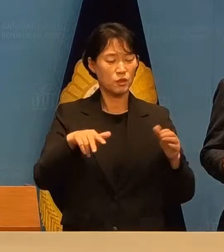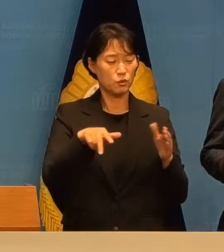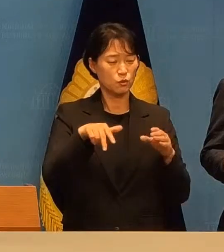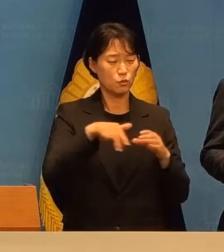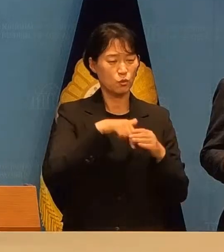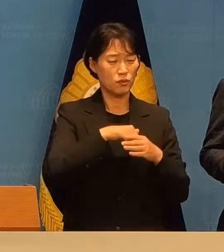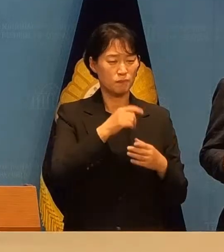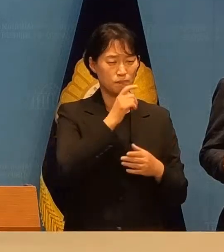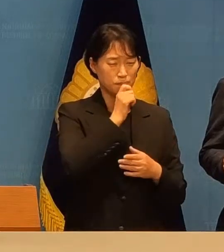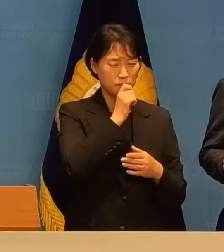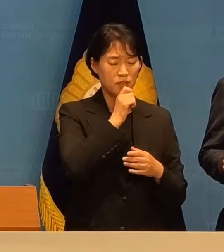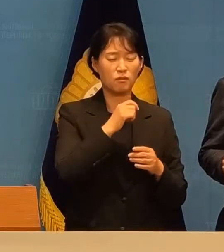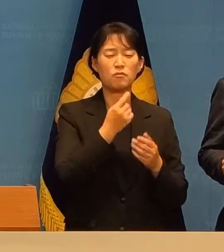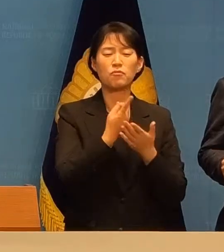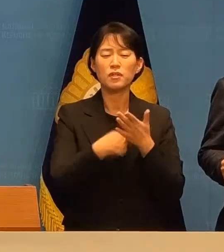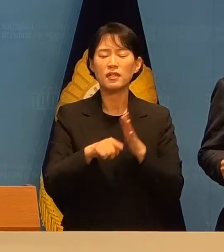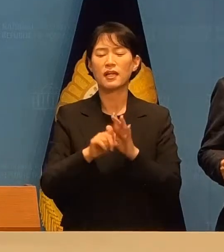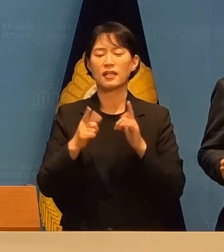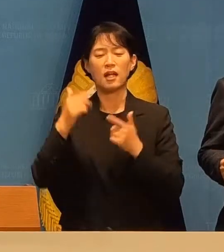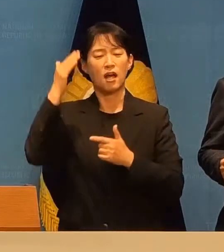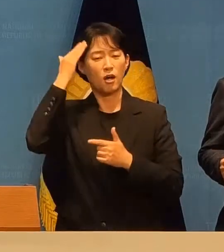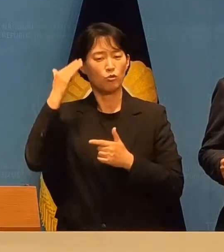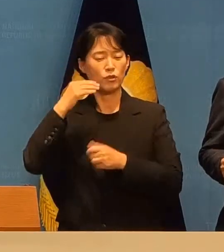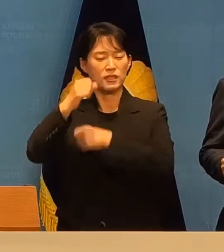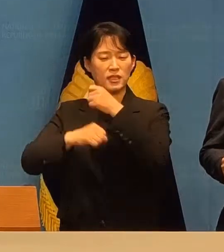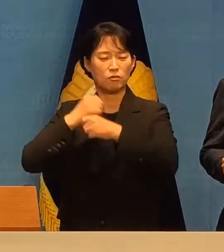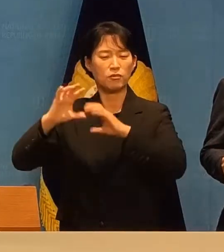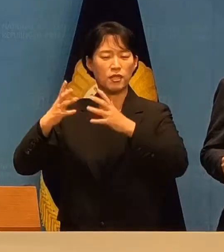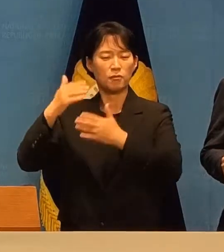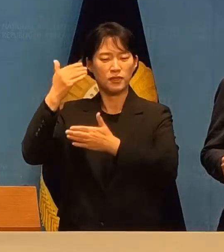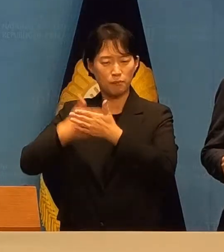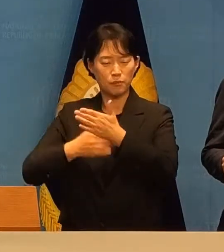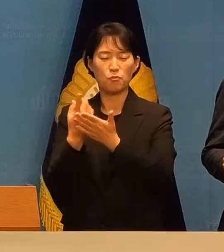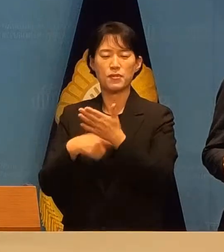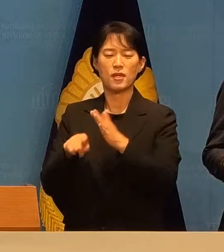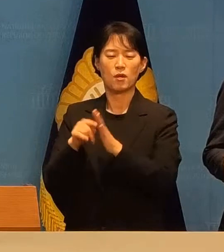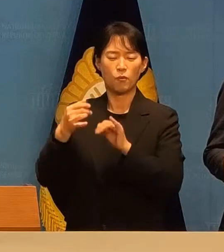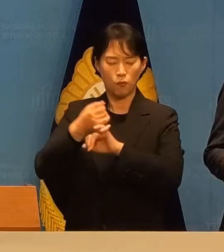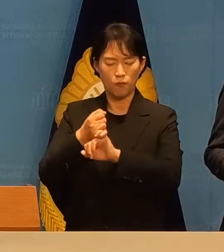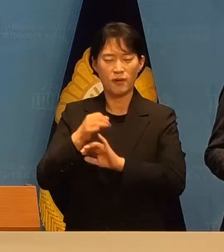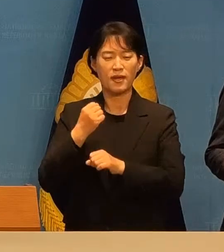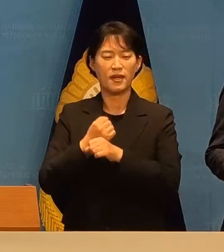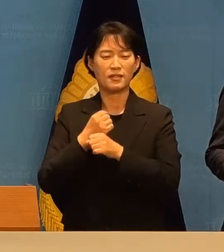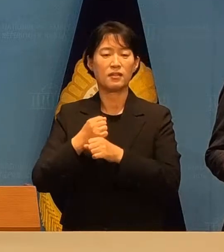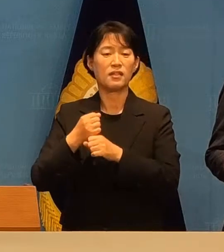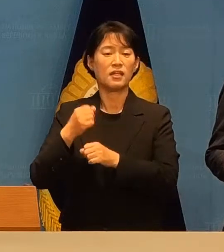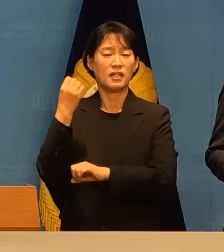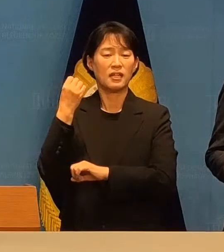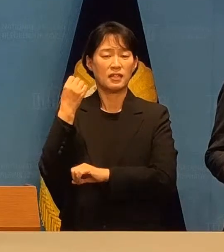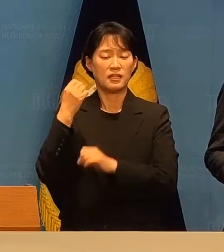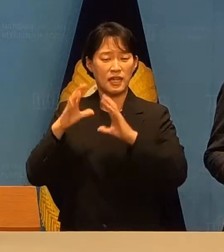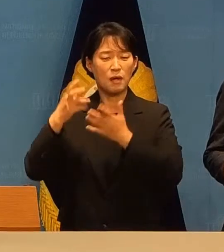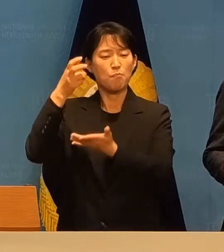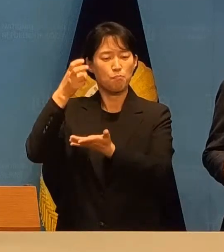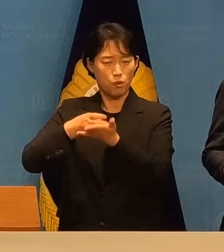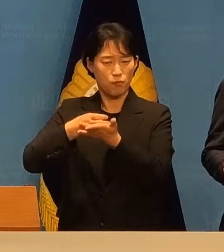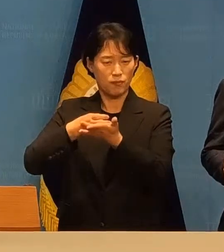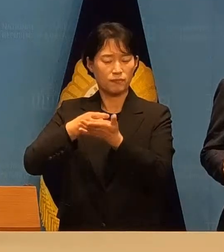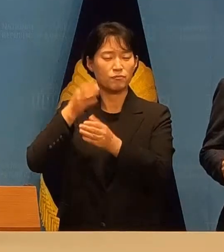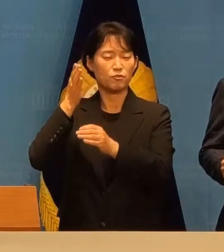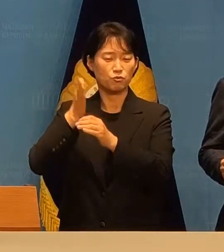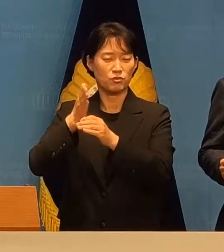아니라 대한민국이 자유국가로 남기 위해 반드시 지켜야 할 헌법의 중심